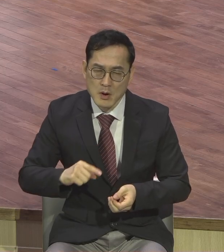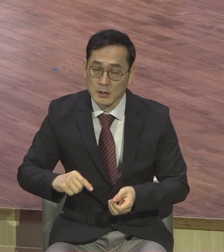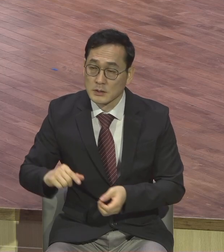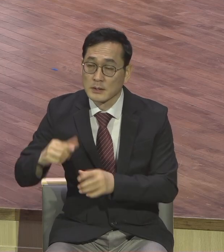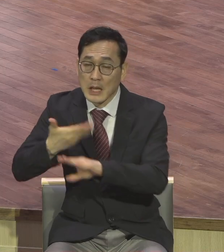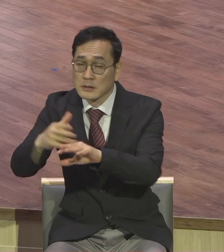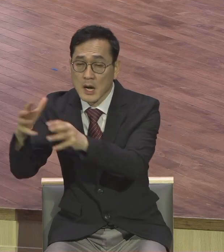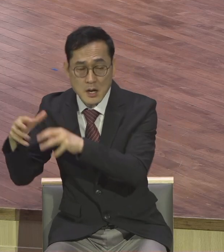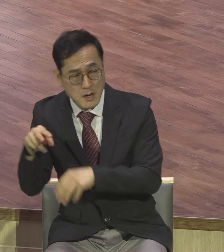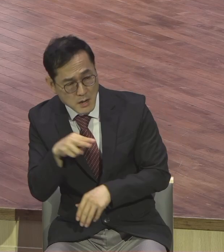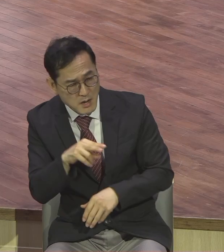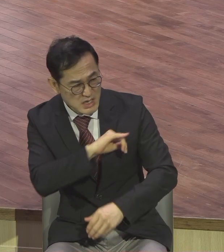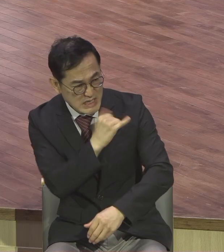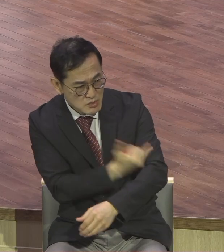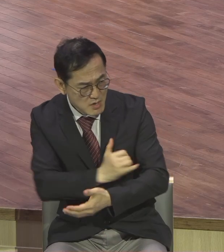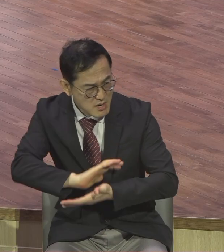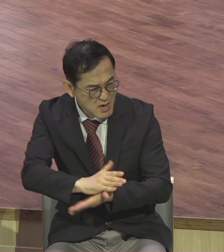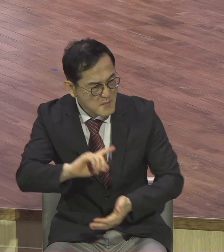엄청난 비난을 받았어.